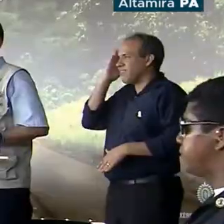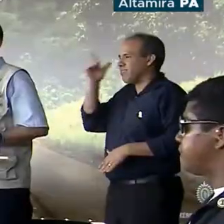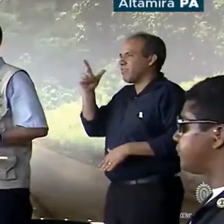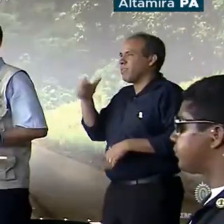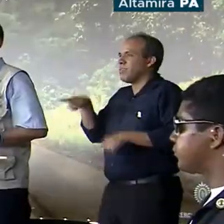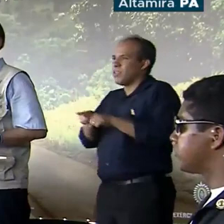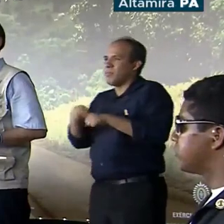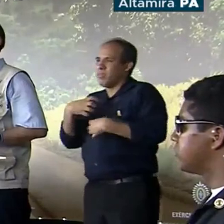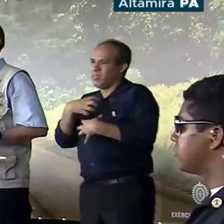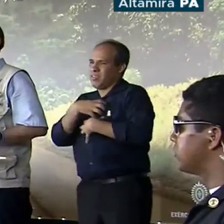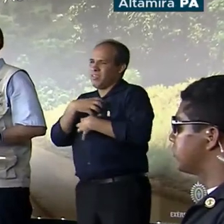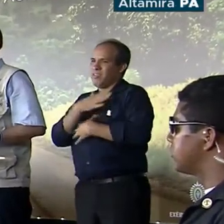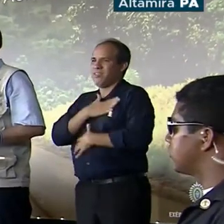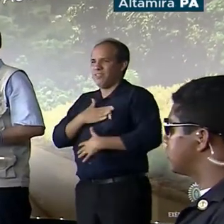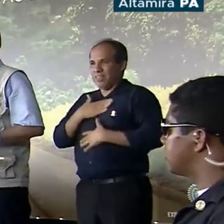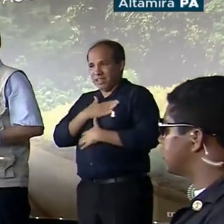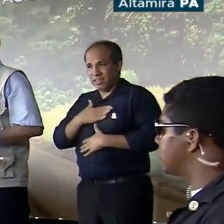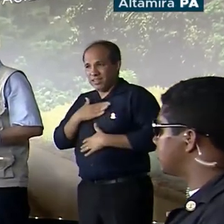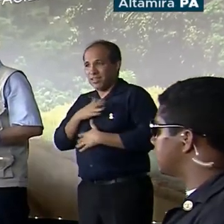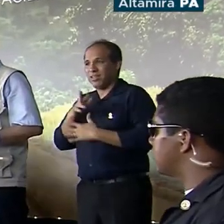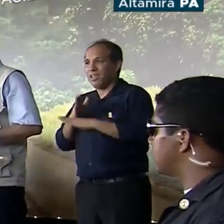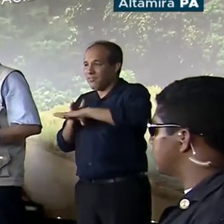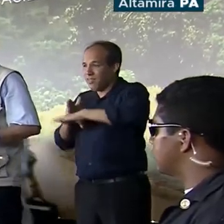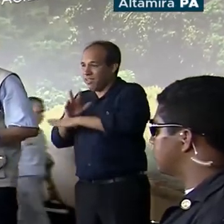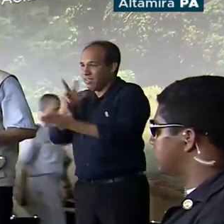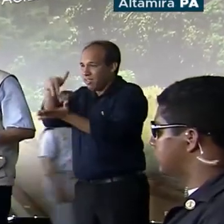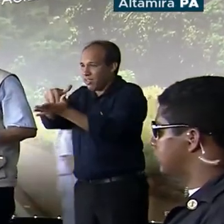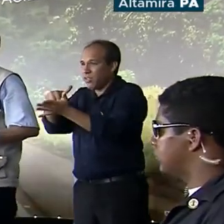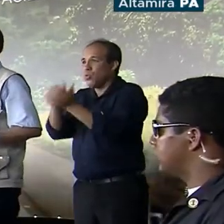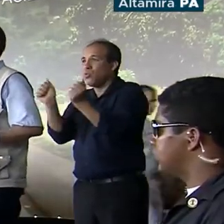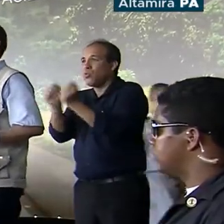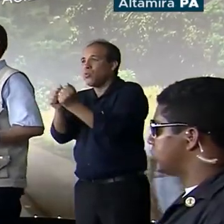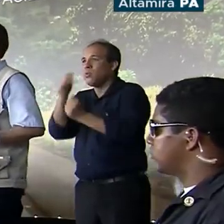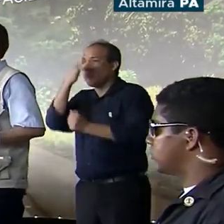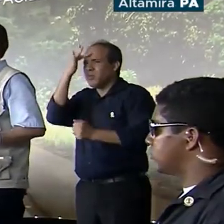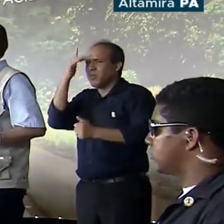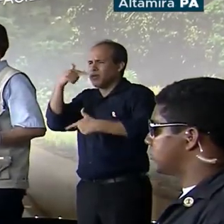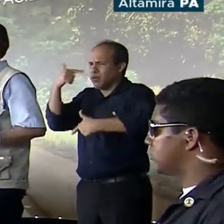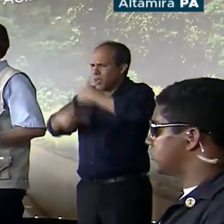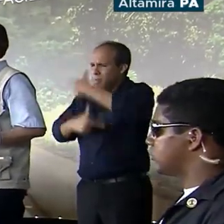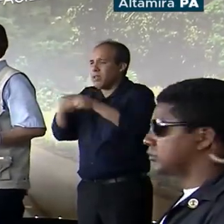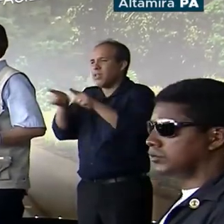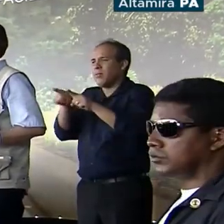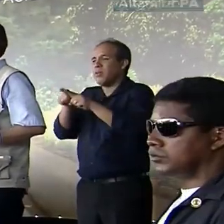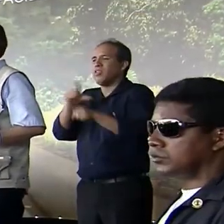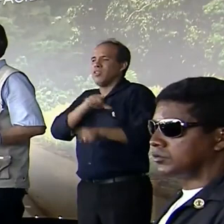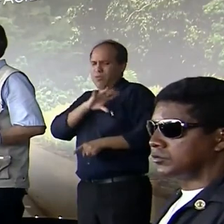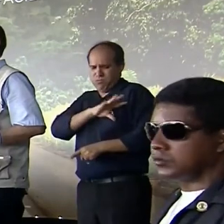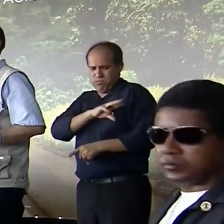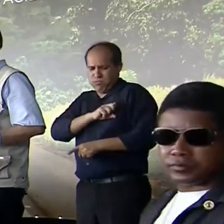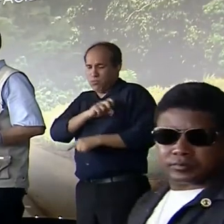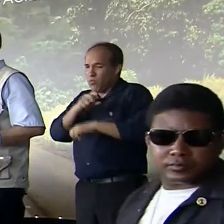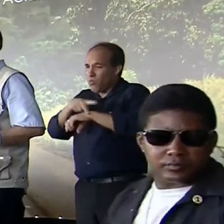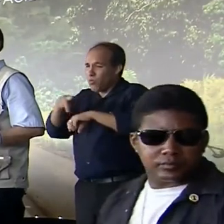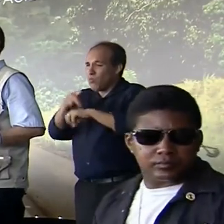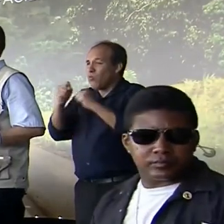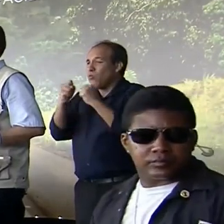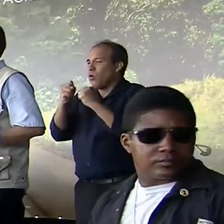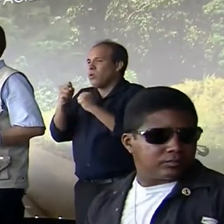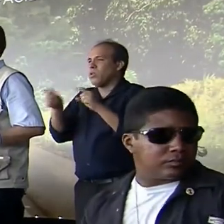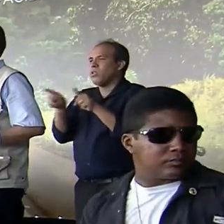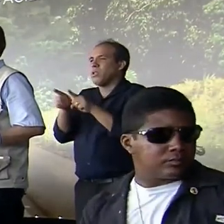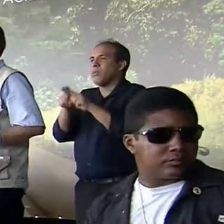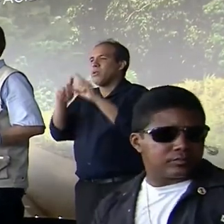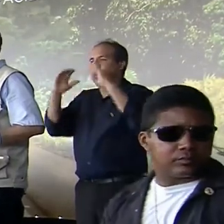Então, é um motivo de satisfação. Está entre pessoas que trabalham, amam a sua pátria, respeitam a